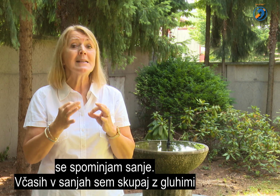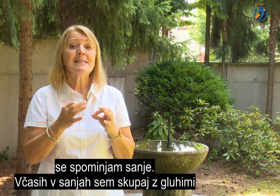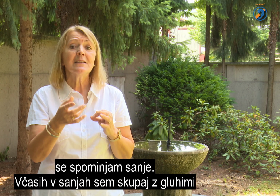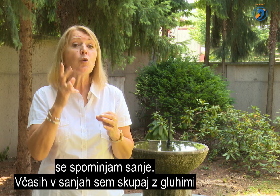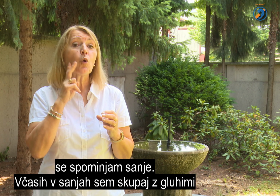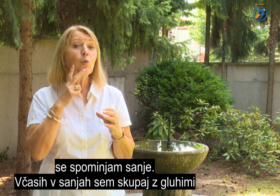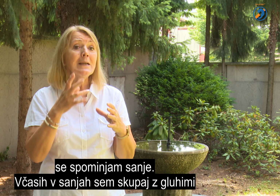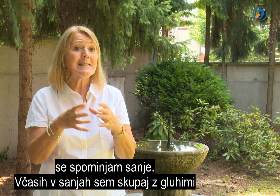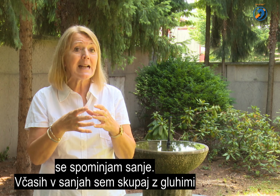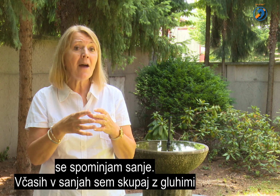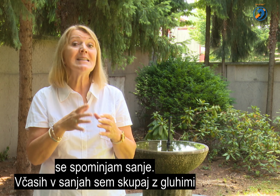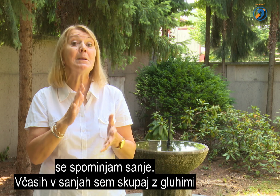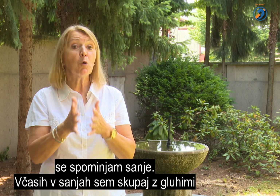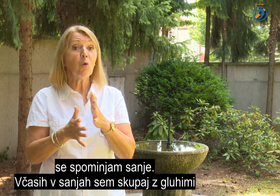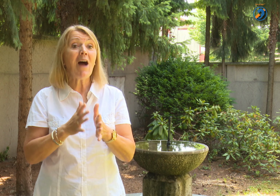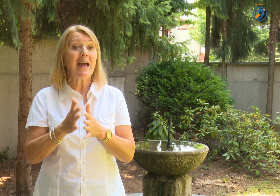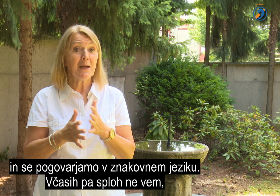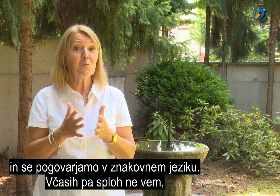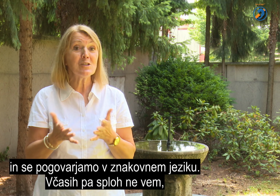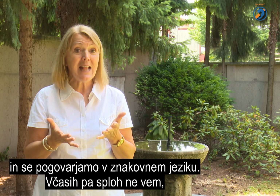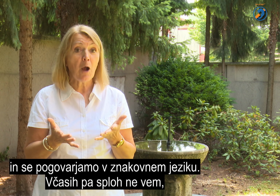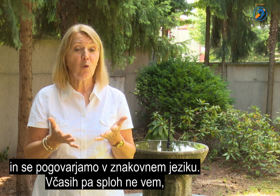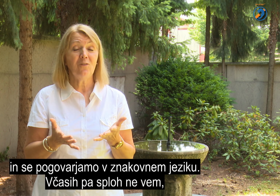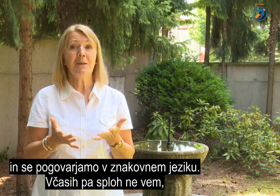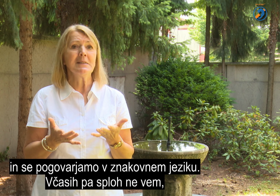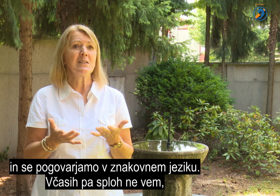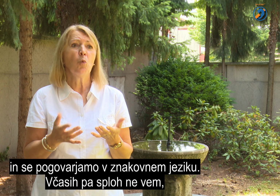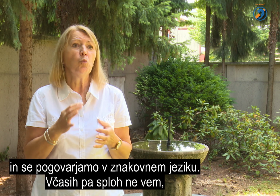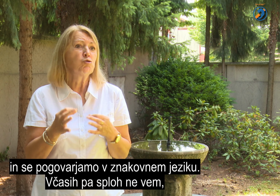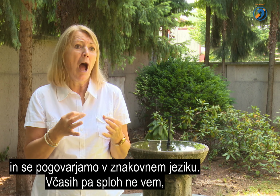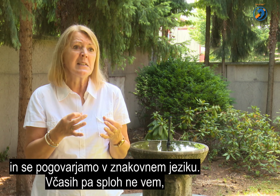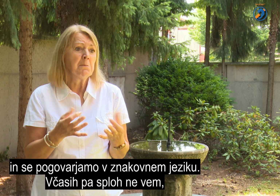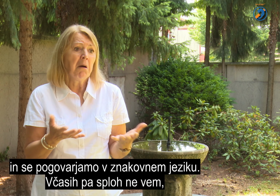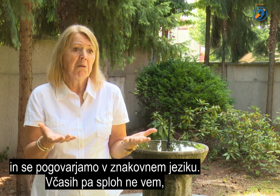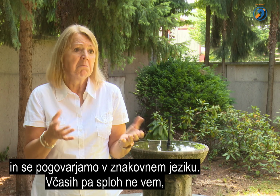Včasih v sanjah sem skupaj z gluhimi in se pogovarjamo v znakovnem jeziku.